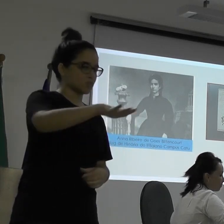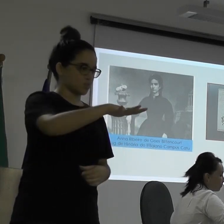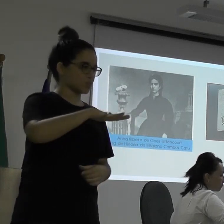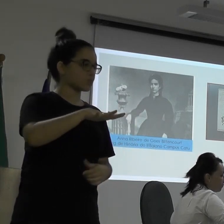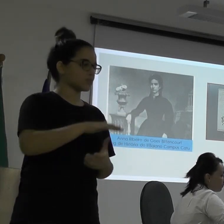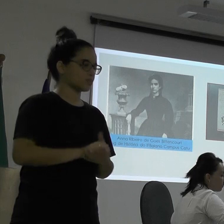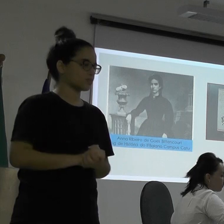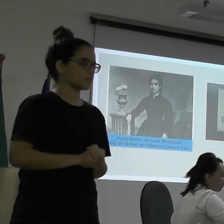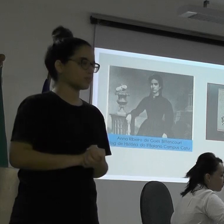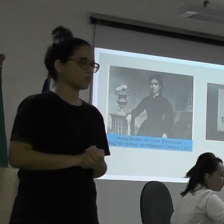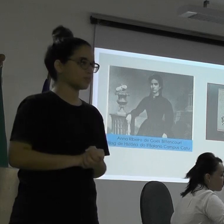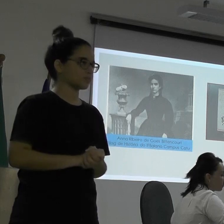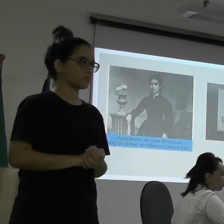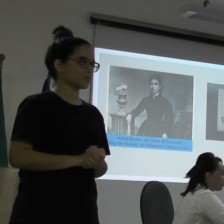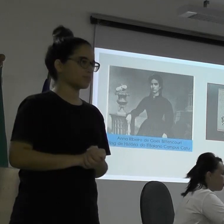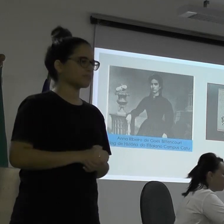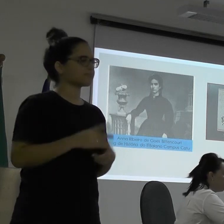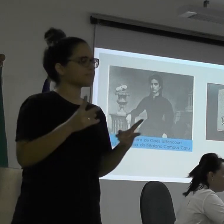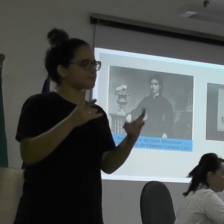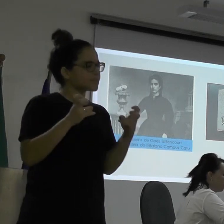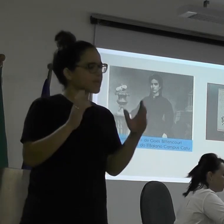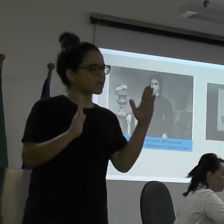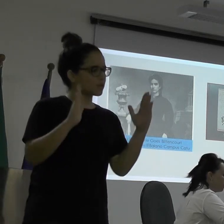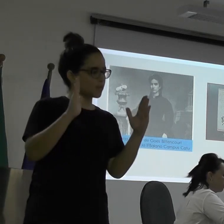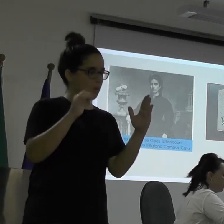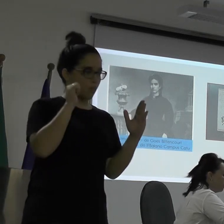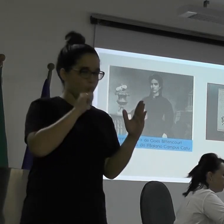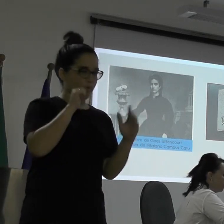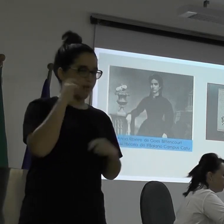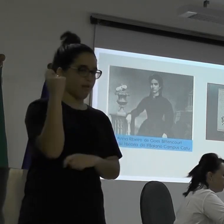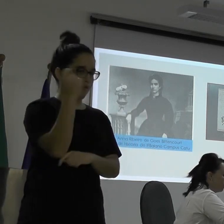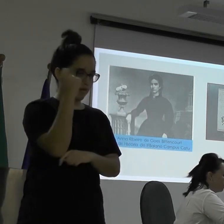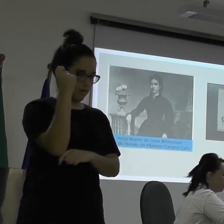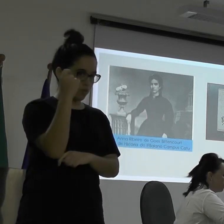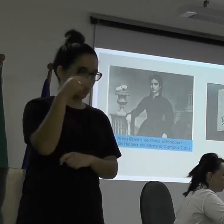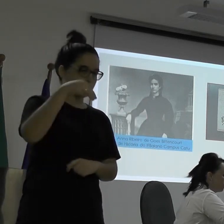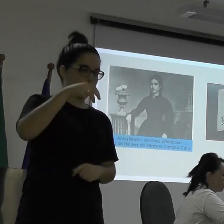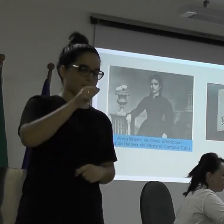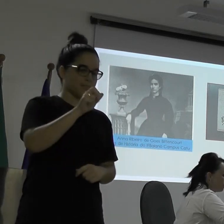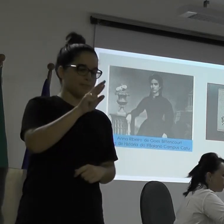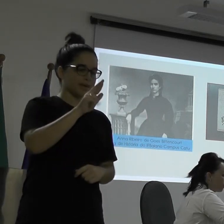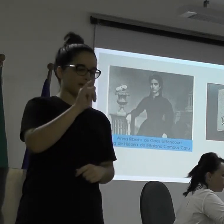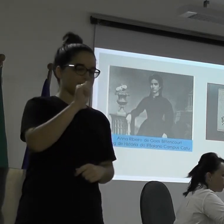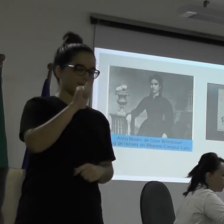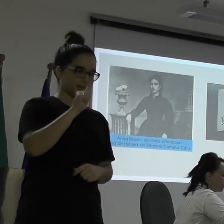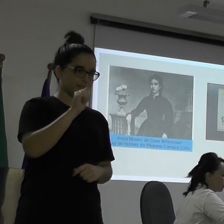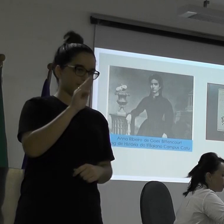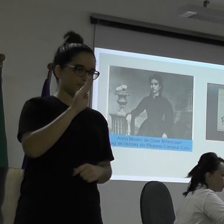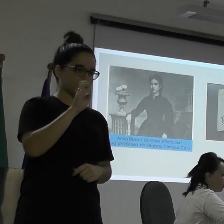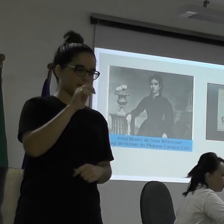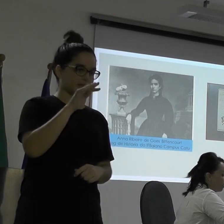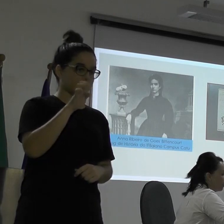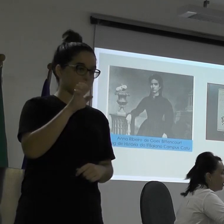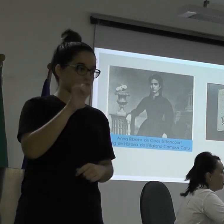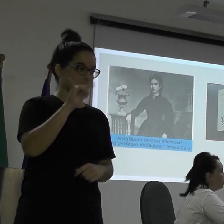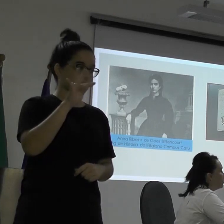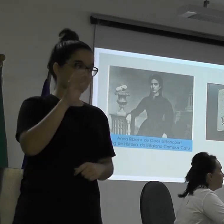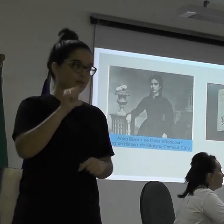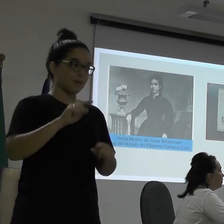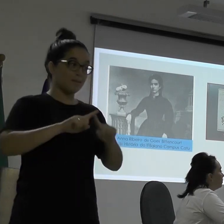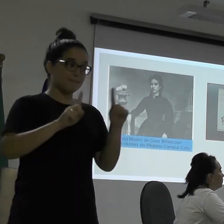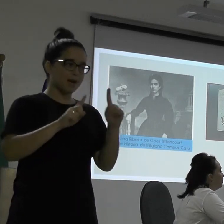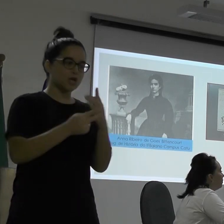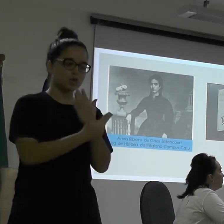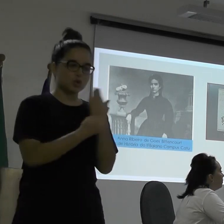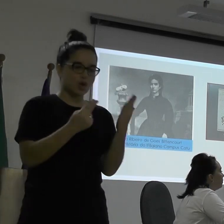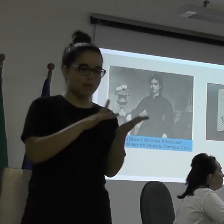protagonismo. Nesse cenário, a gaúcha Maria Benedita Câmara Borma, que utilizava o pseudônimo Délia,